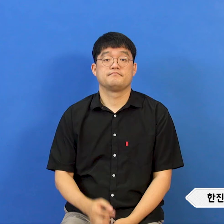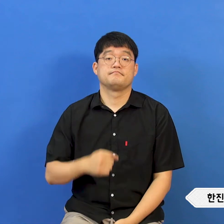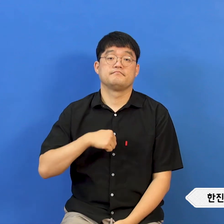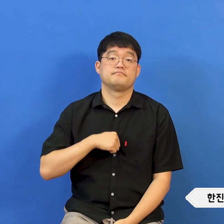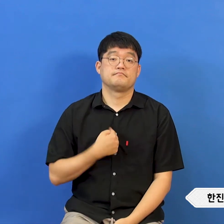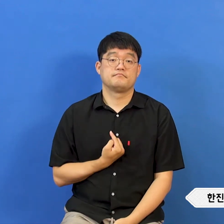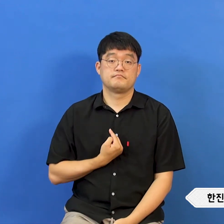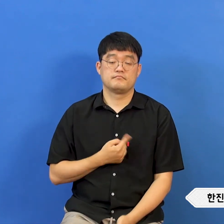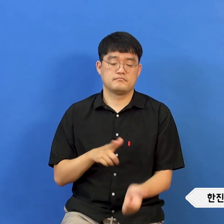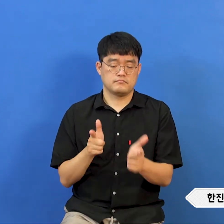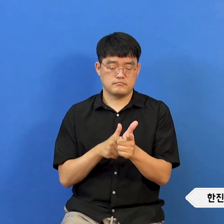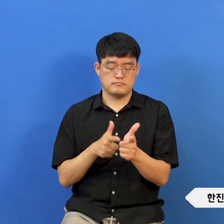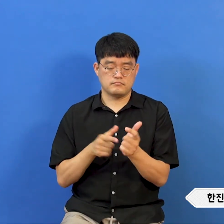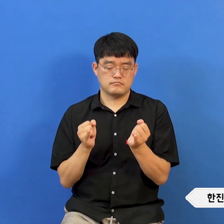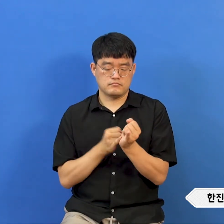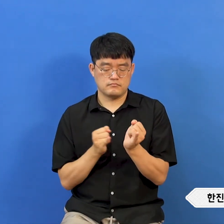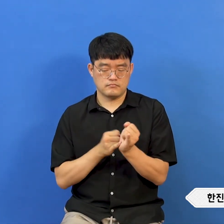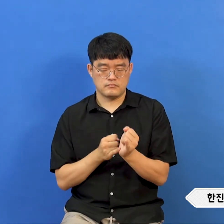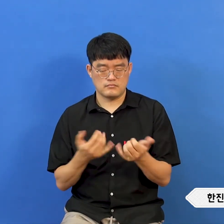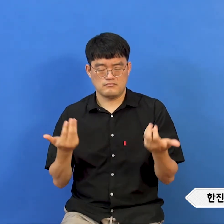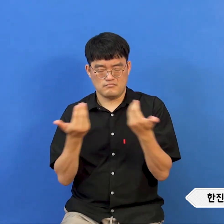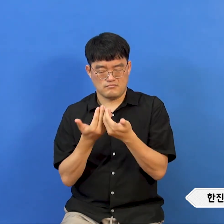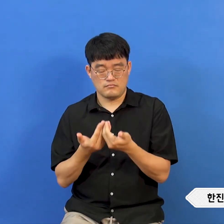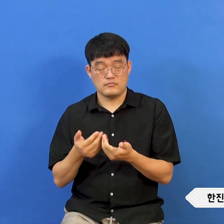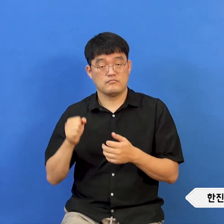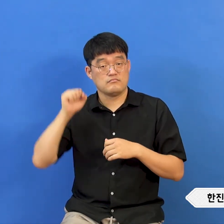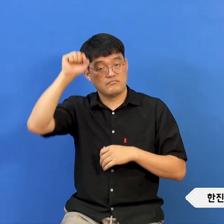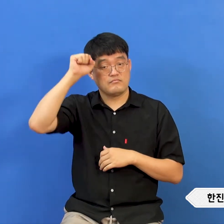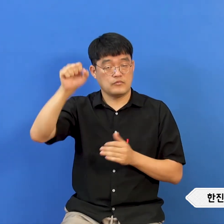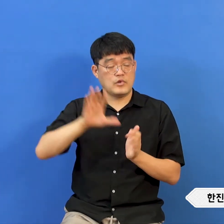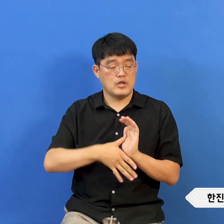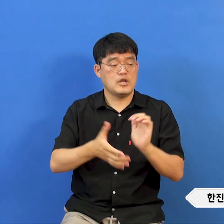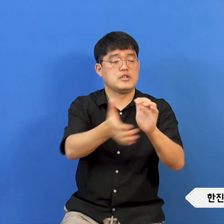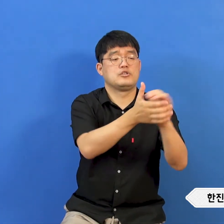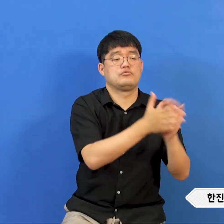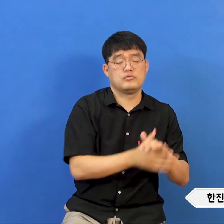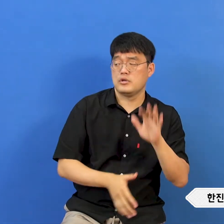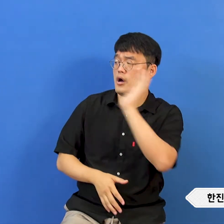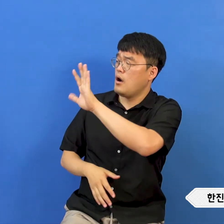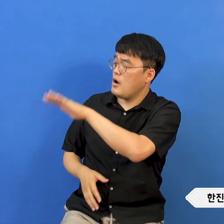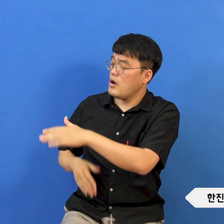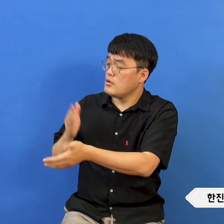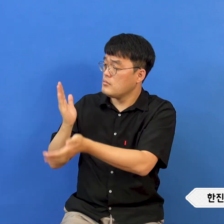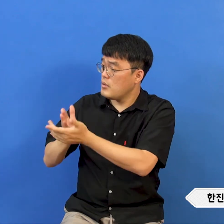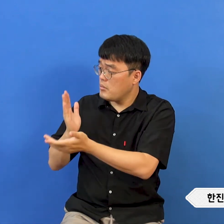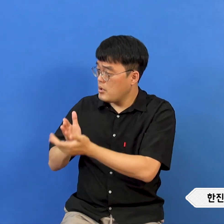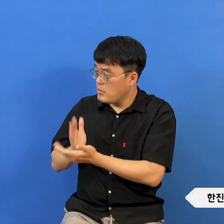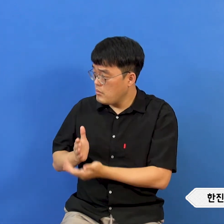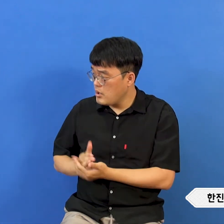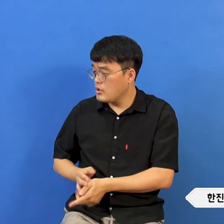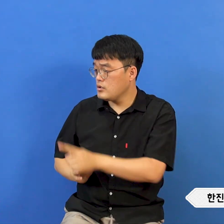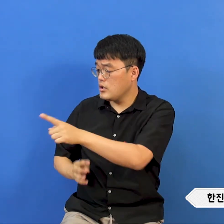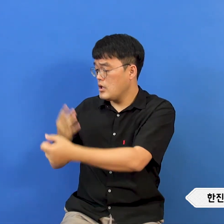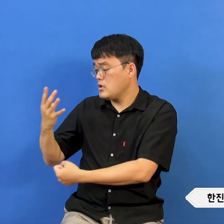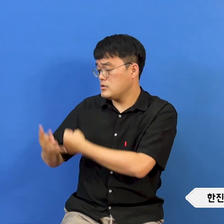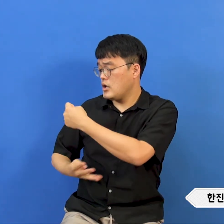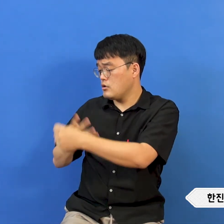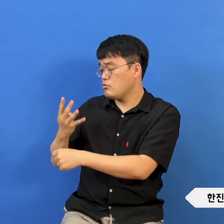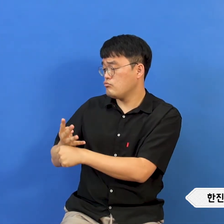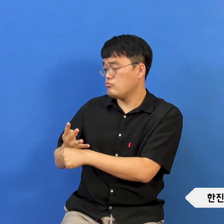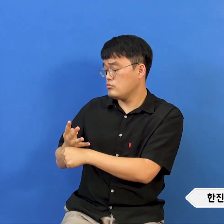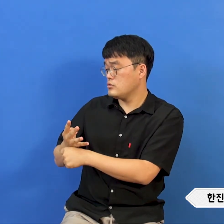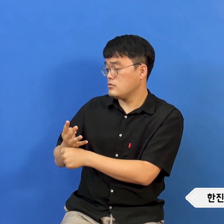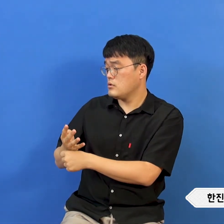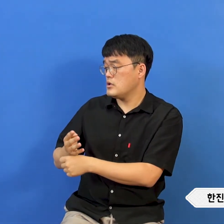자기가 동성애 반대운동을 시작하려고 할 때에 주위 친구들이 다 말리더랍니다. 당신 4년만 있으면 은퇴